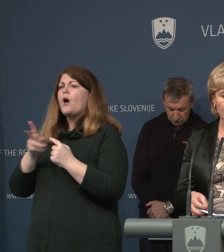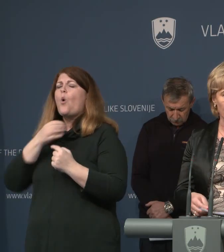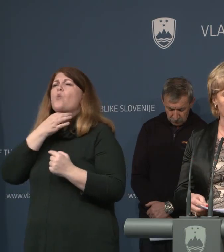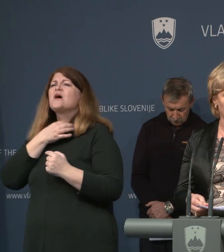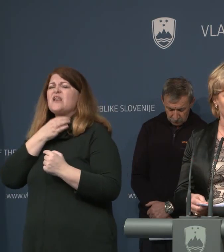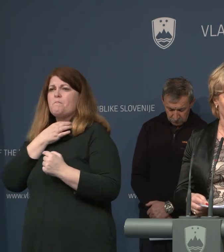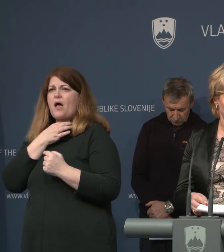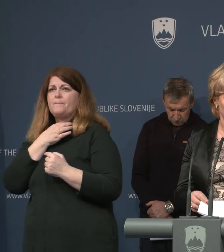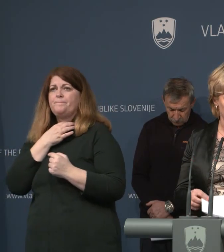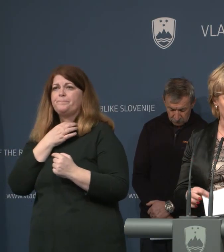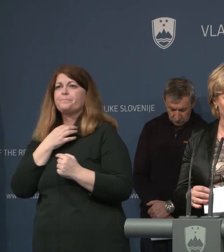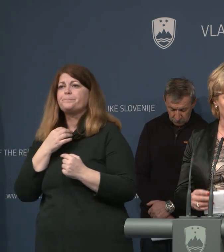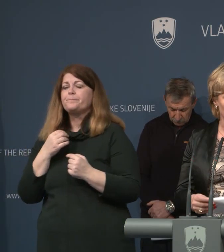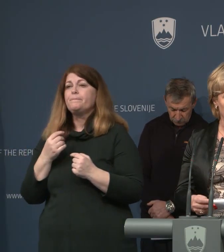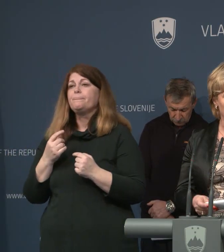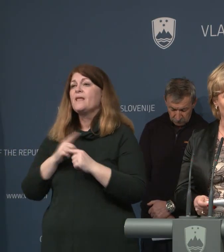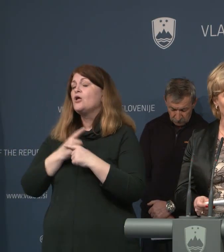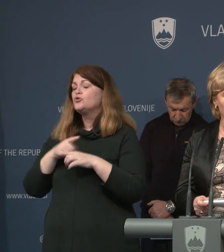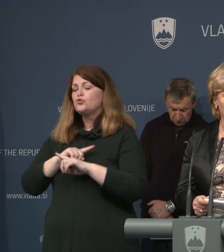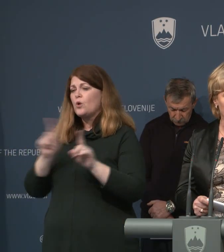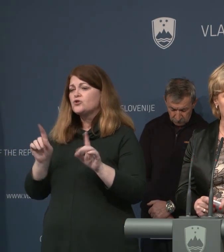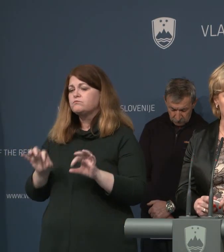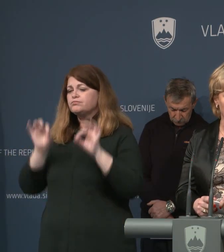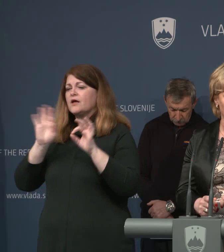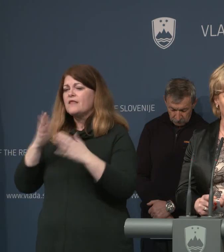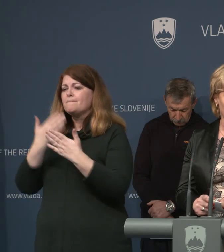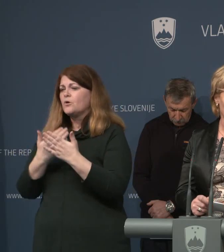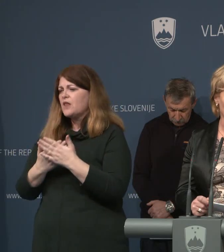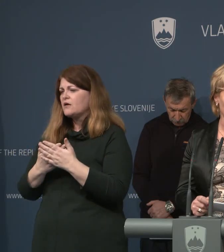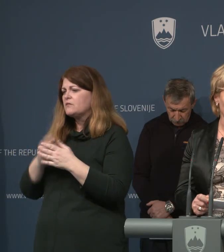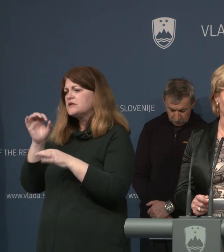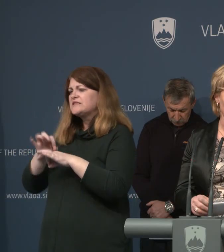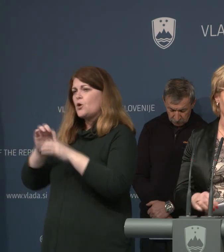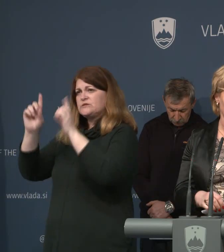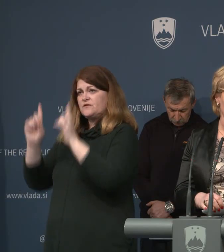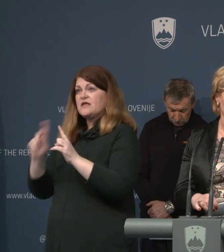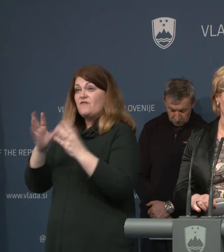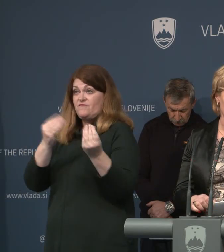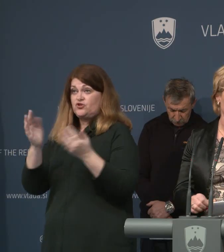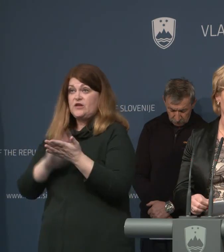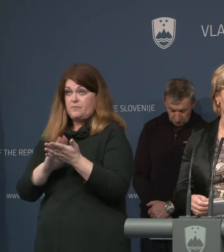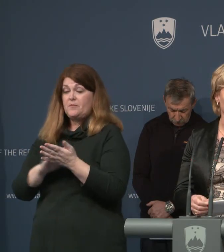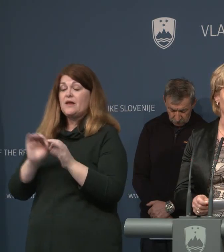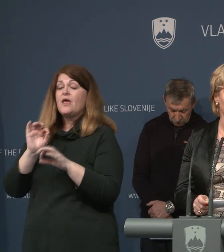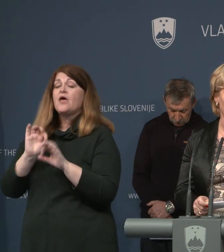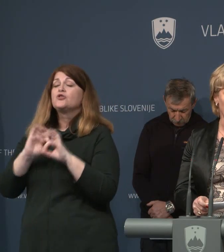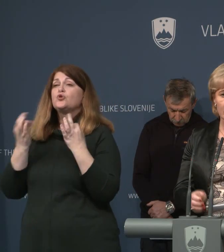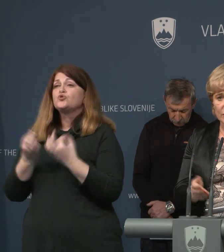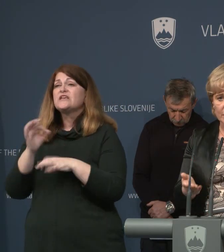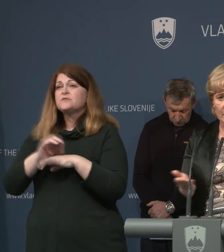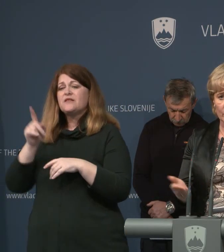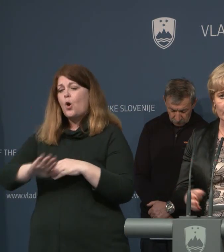in sicer pa diagnosticiramo na podlagi klinične slike. In večino primerov v ambulantah, recimo družinske medicine in